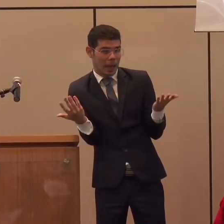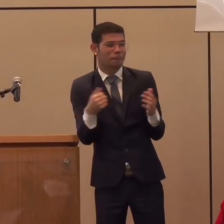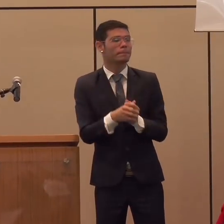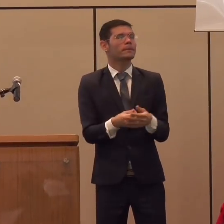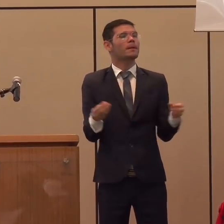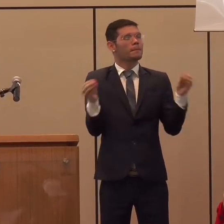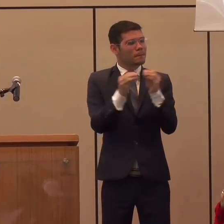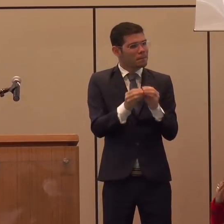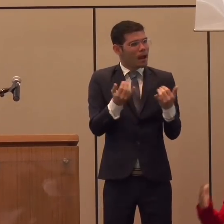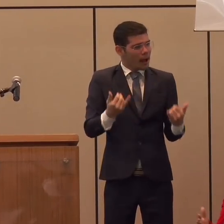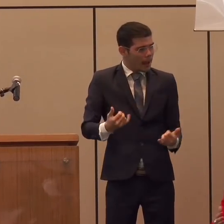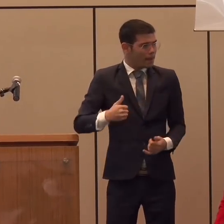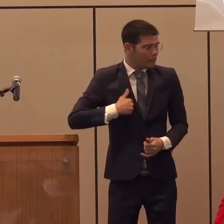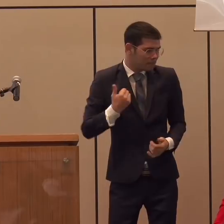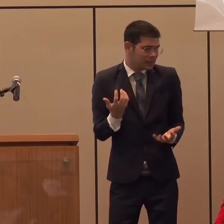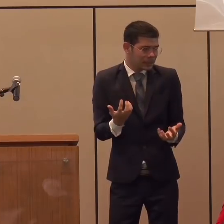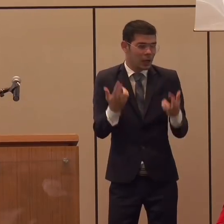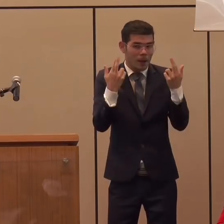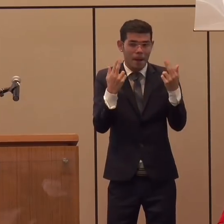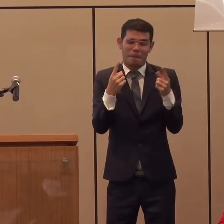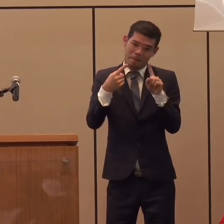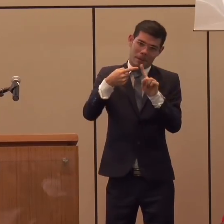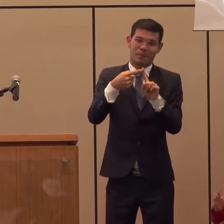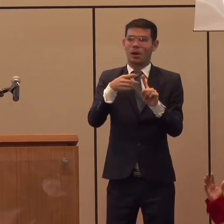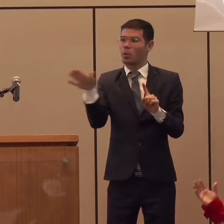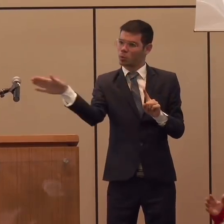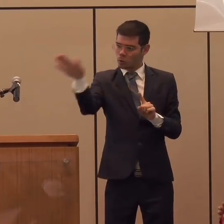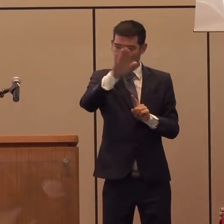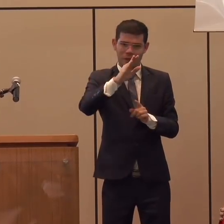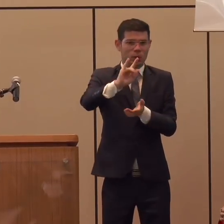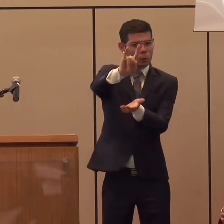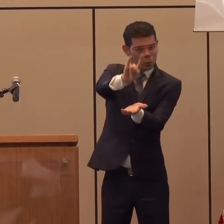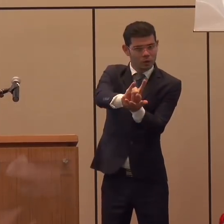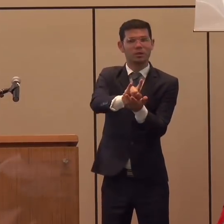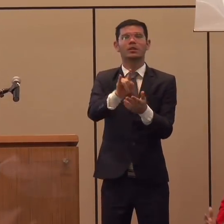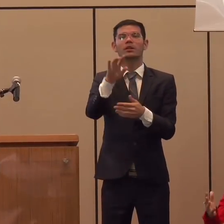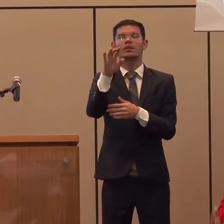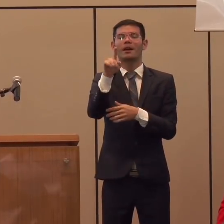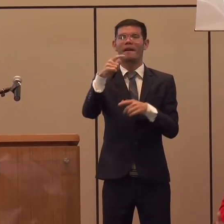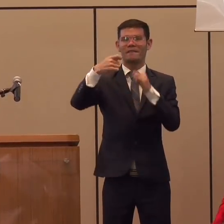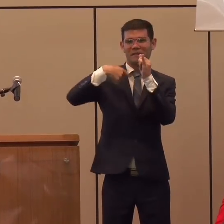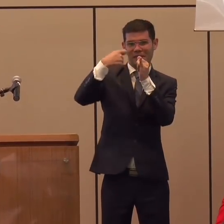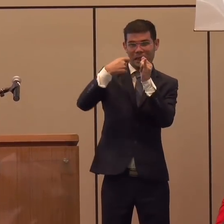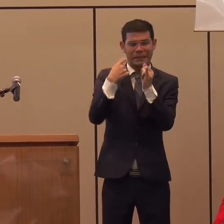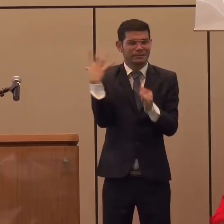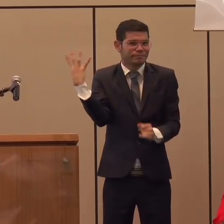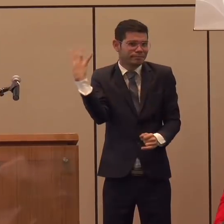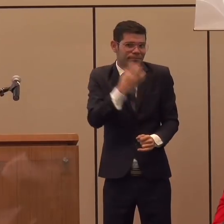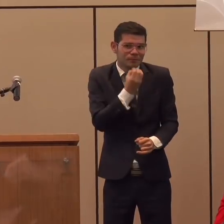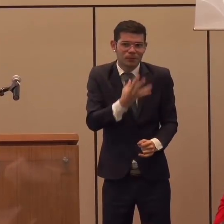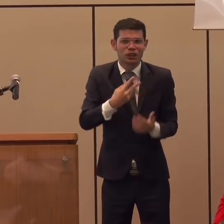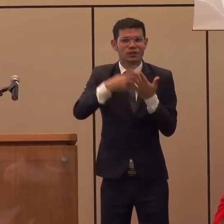oportunidad para que primero descarguen este vídeo maravilloso del proyecto colombia la mesa que es parte del